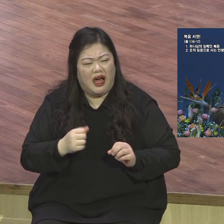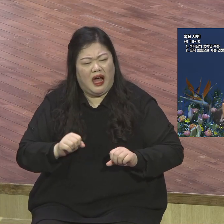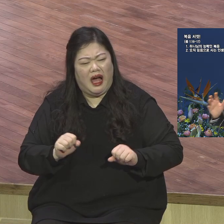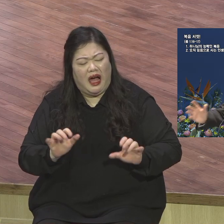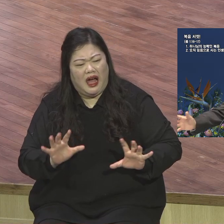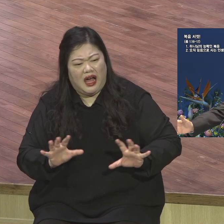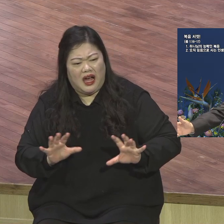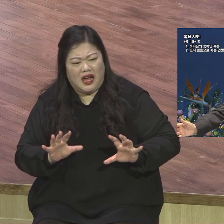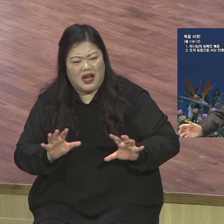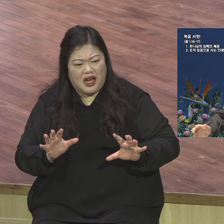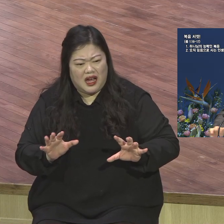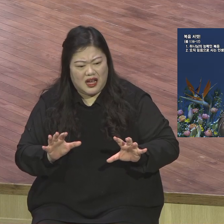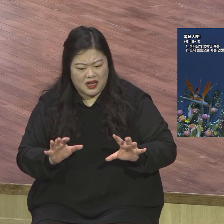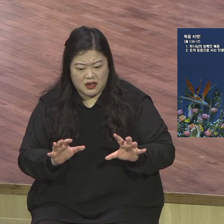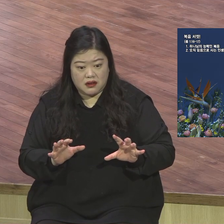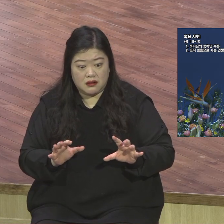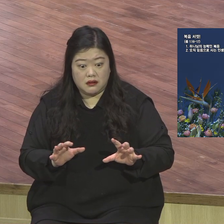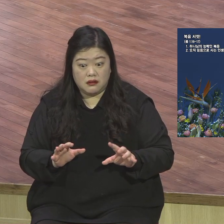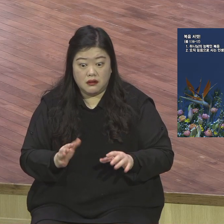과거 체질에서 못 빠져나와.